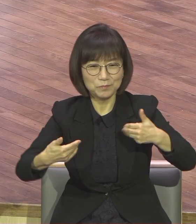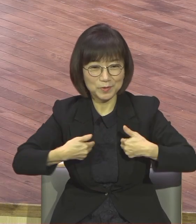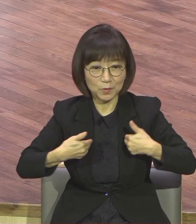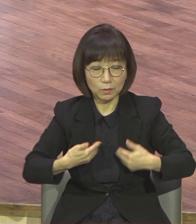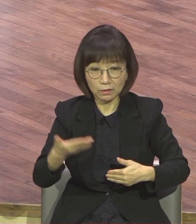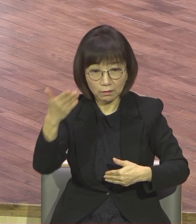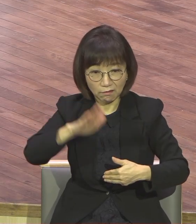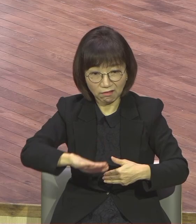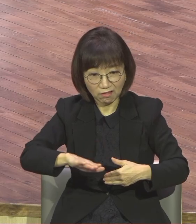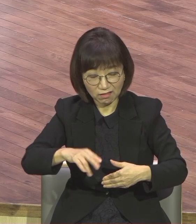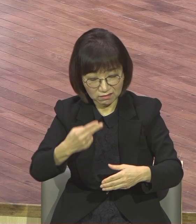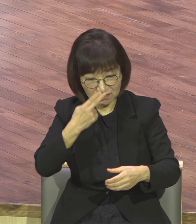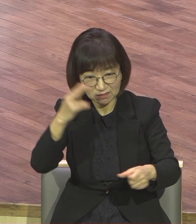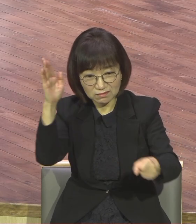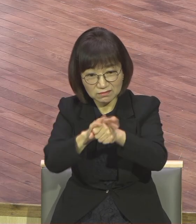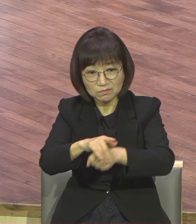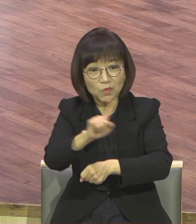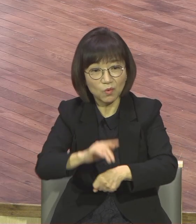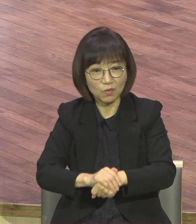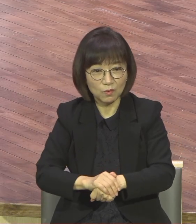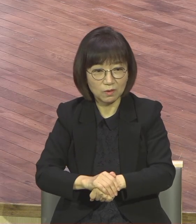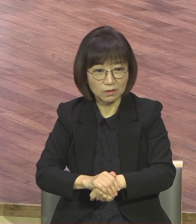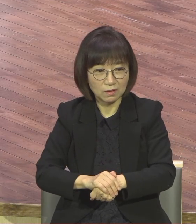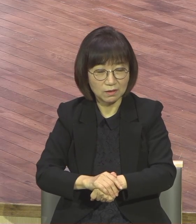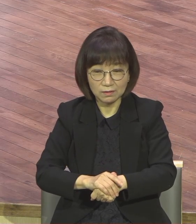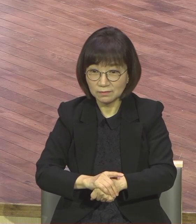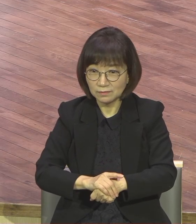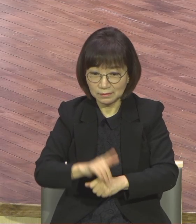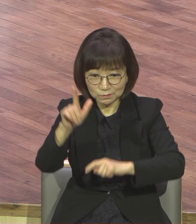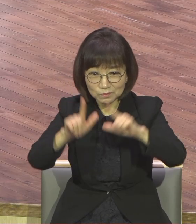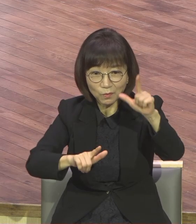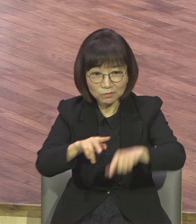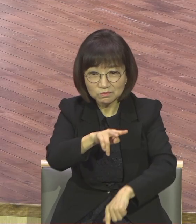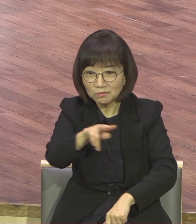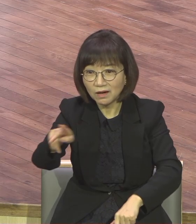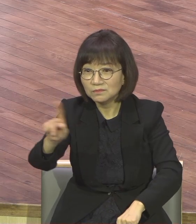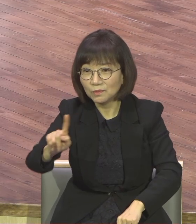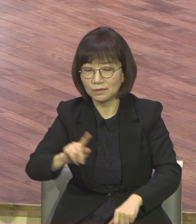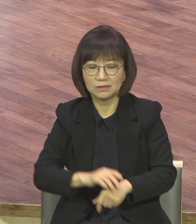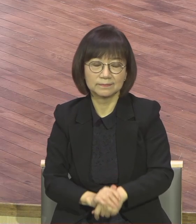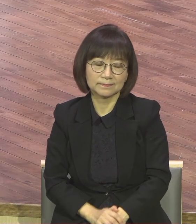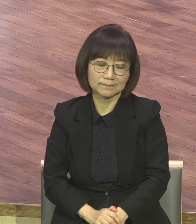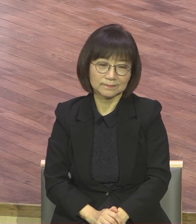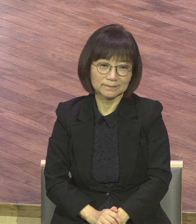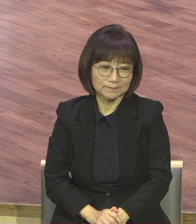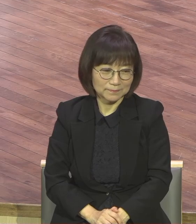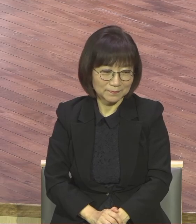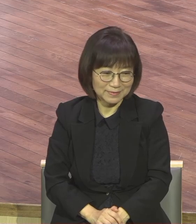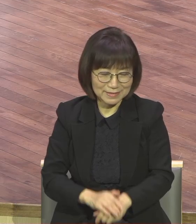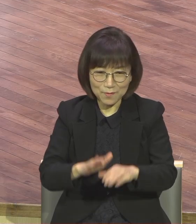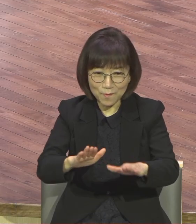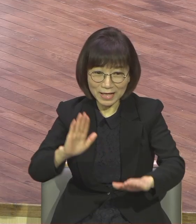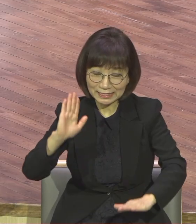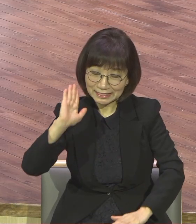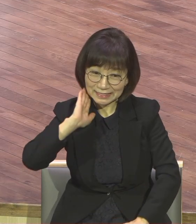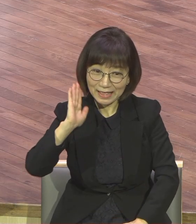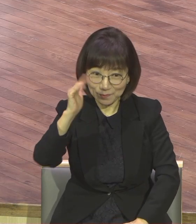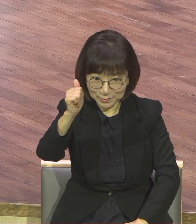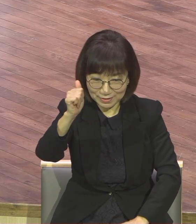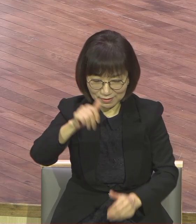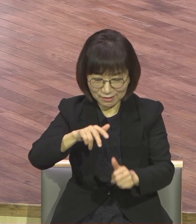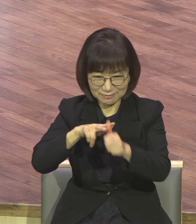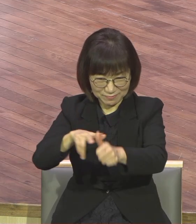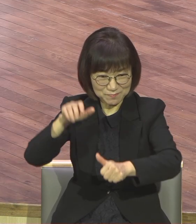오히려 정반대 현상이 일어나고 있습니다. 이번